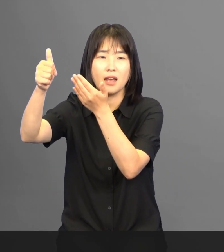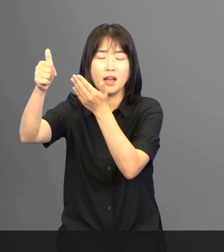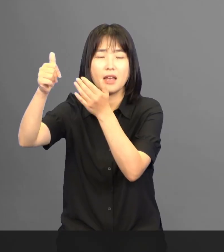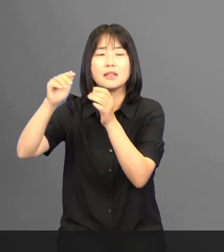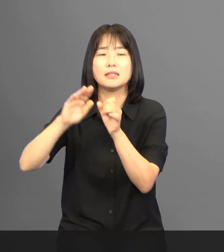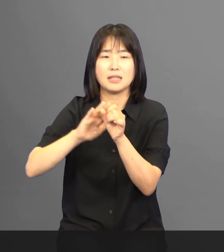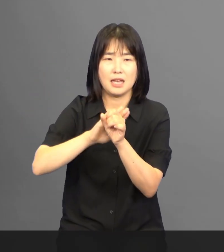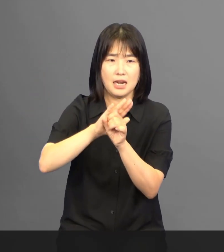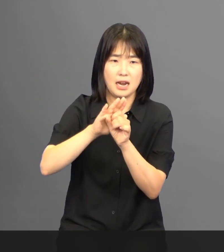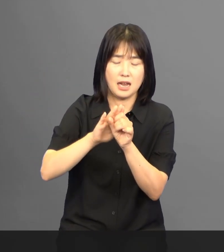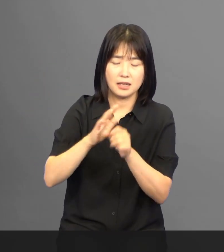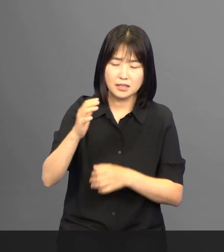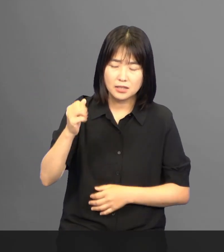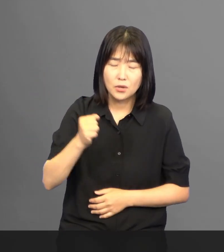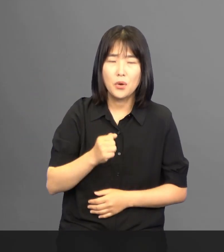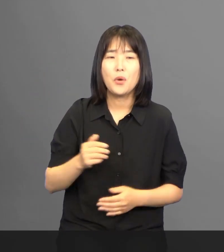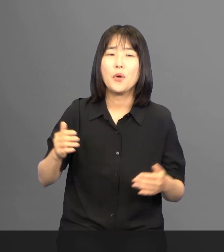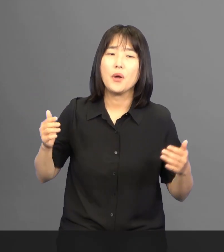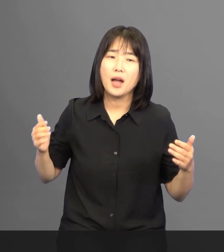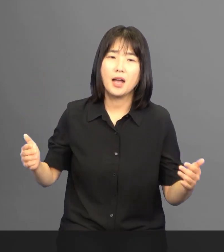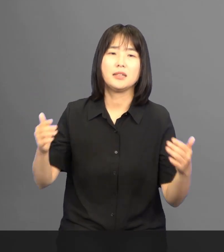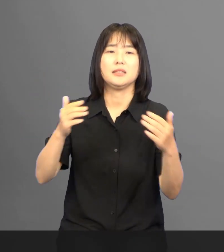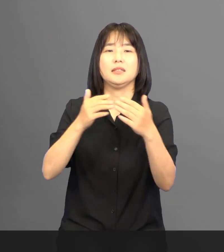드립니다. 사랑으로